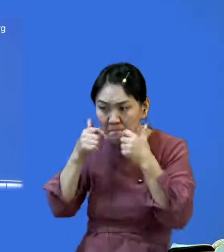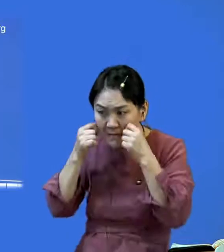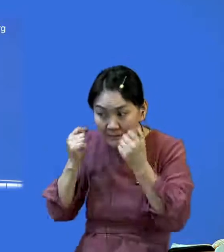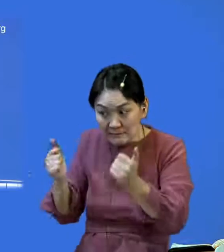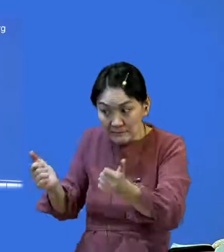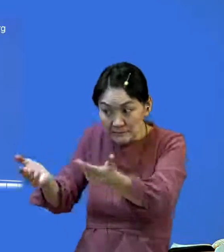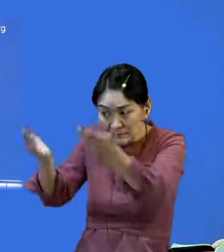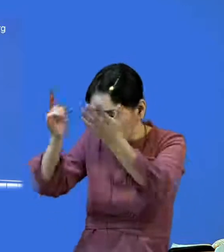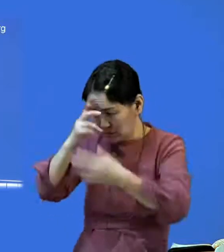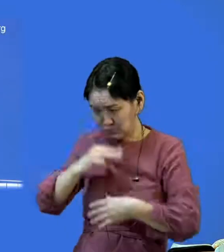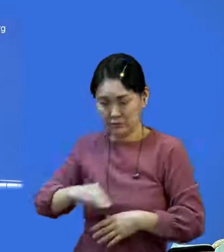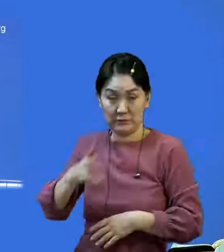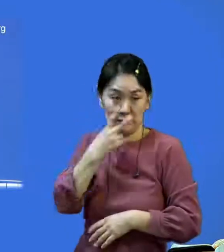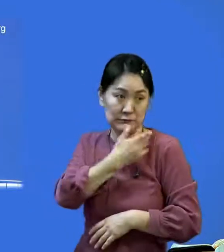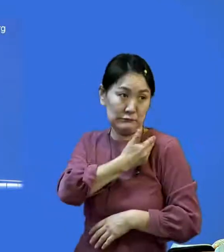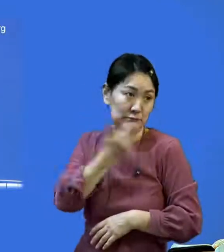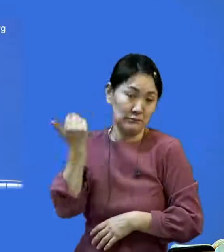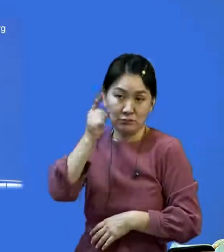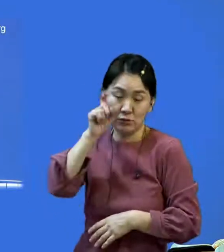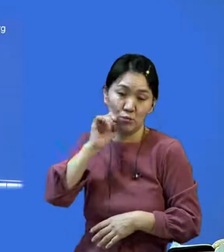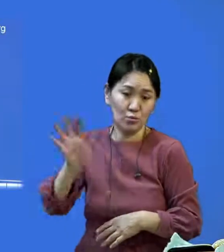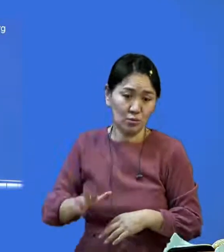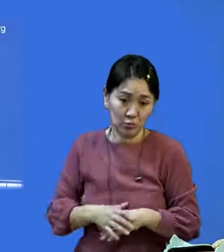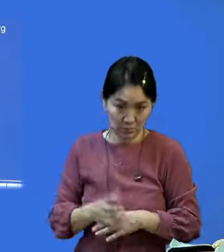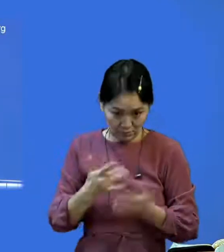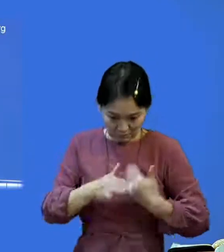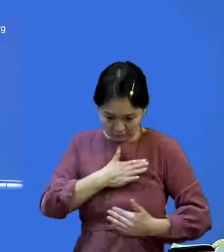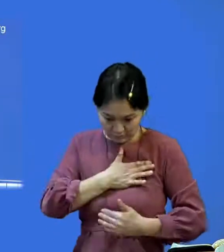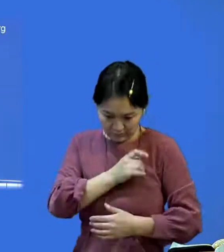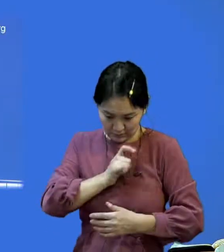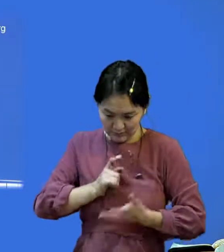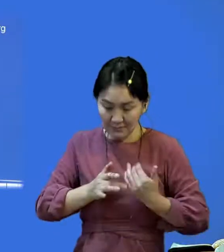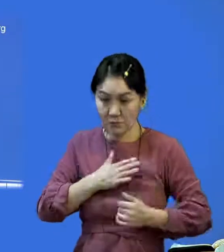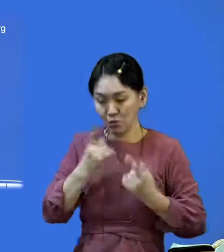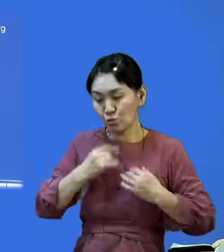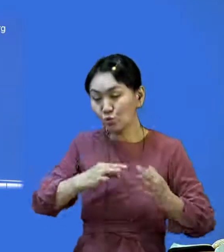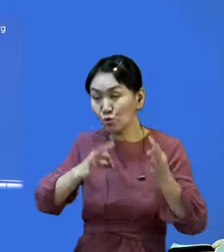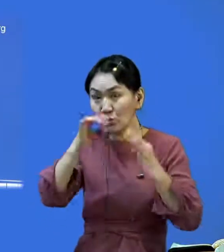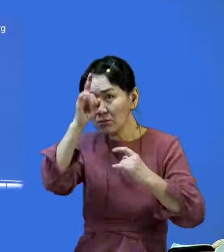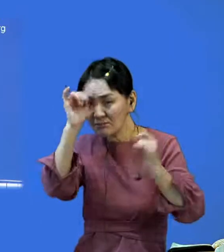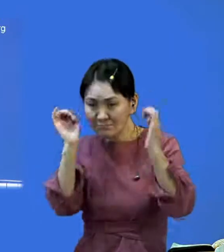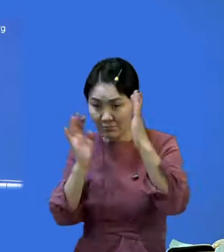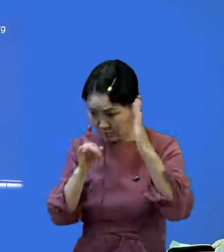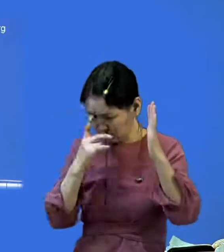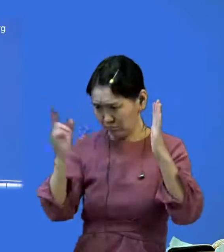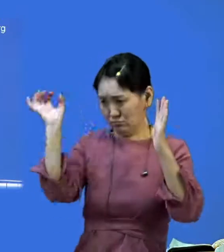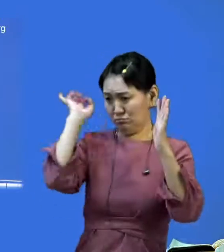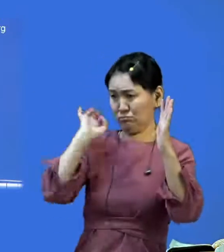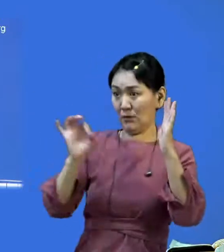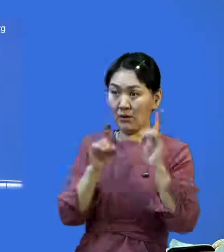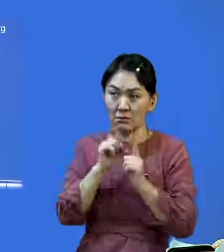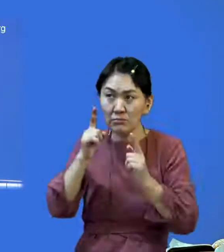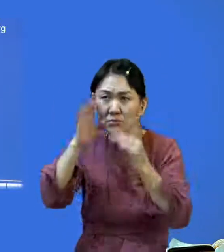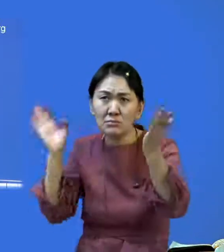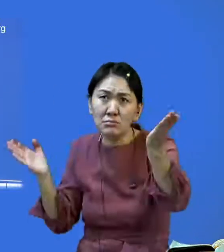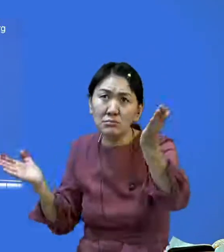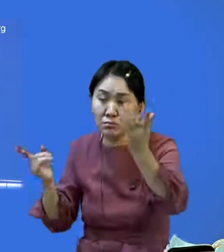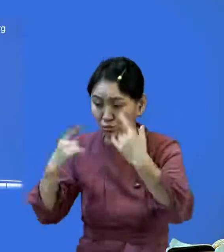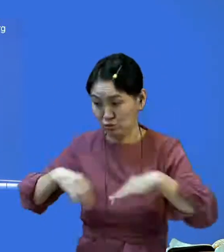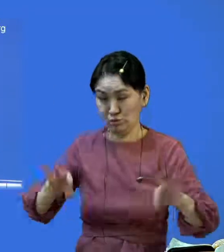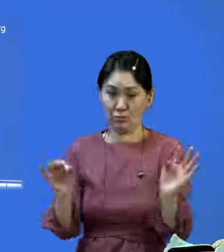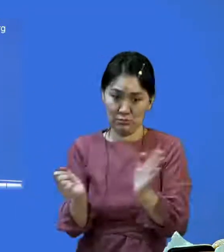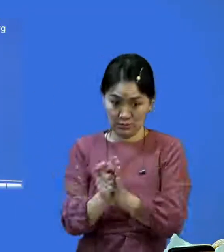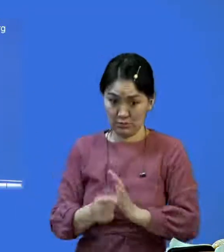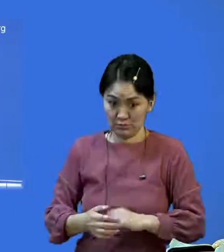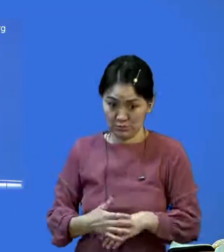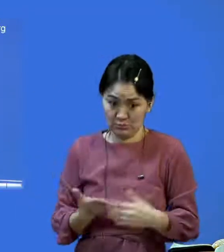бэ? Христ итгэгч хүний хувьд зөв зохистой Христ итгэгч хүн болгох л хэрэгтэй. Тийм ээ. Хийж байгаа ажил нь